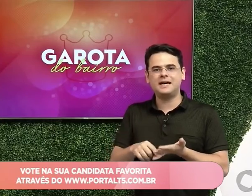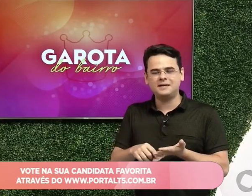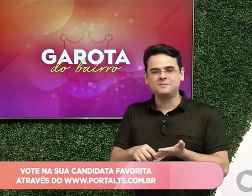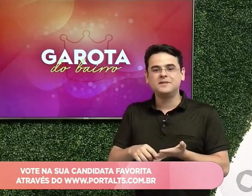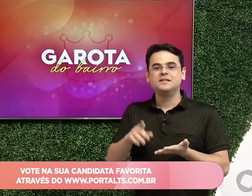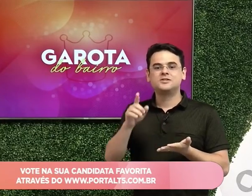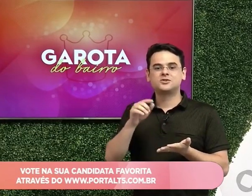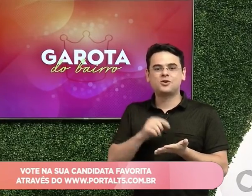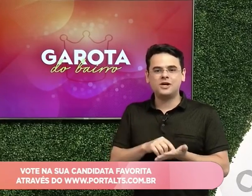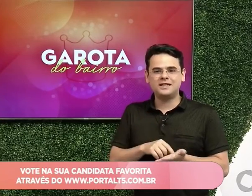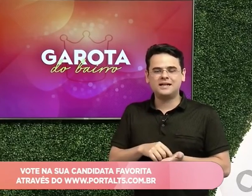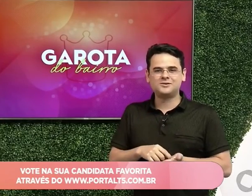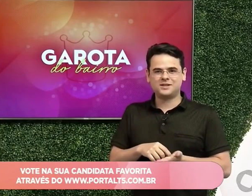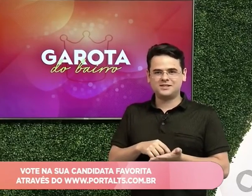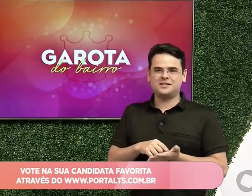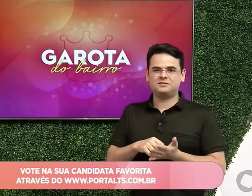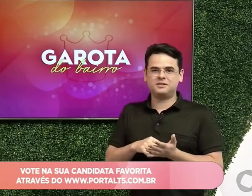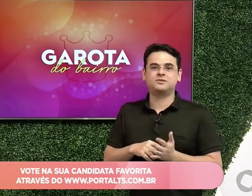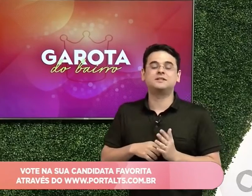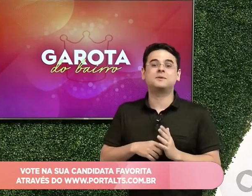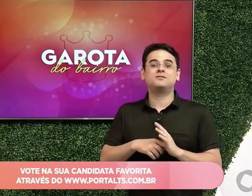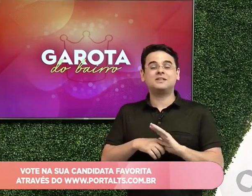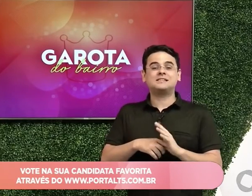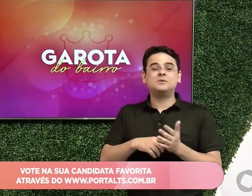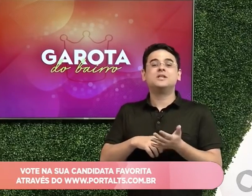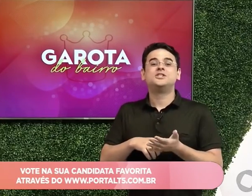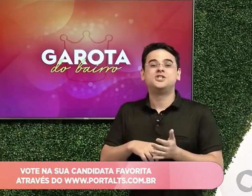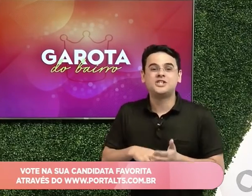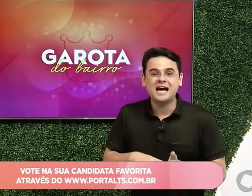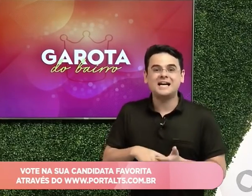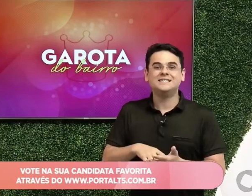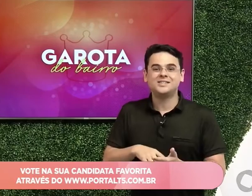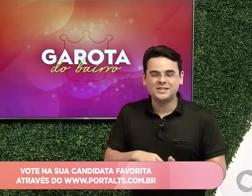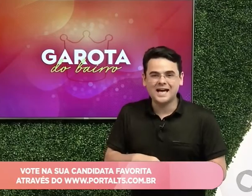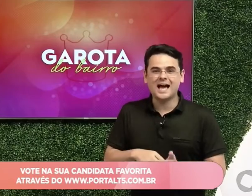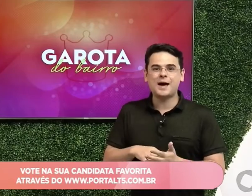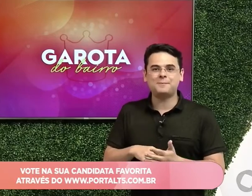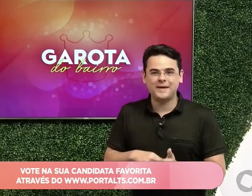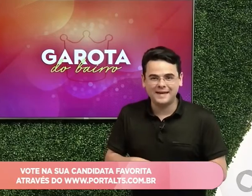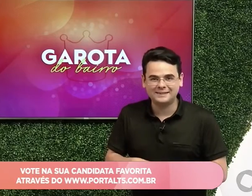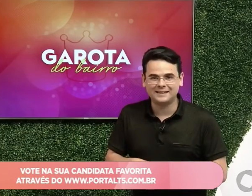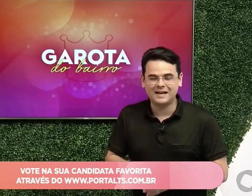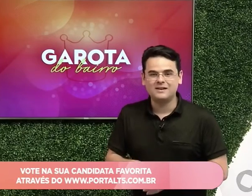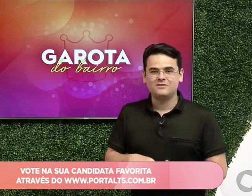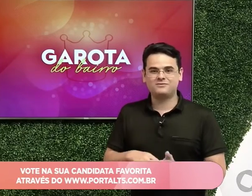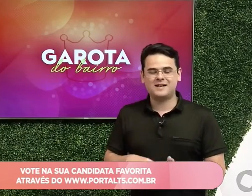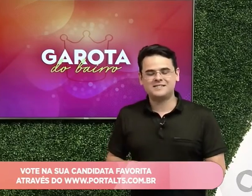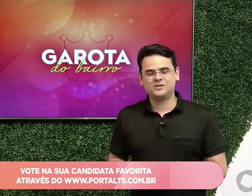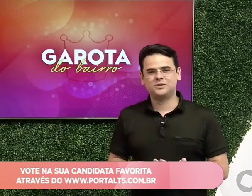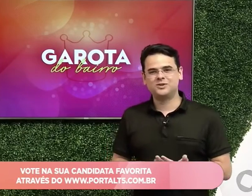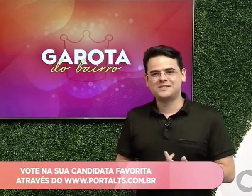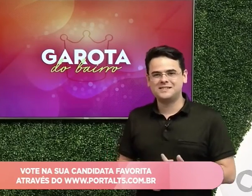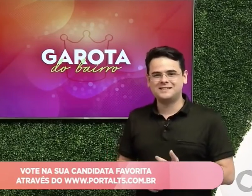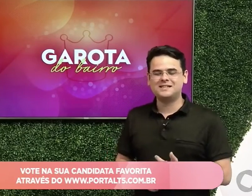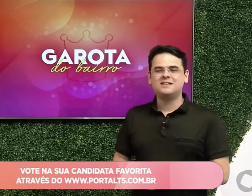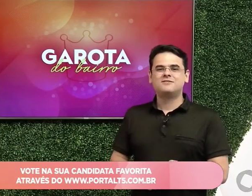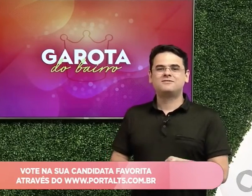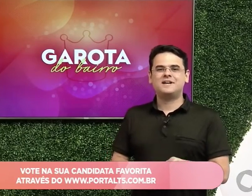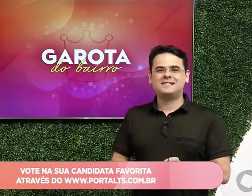www.portalt5.com.br. Escolhe lá a sua candidata favorita, porque a votação já está aberta. Faça a sua torcida,